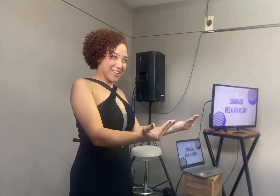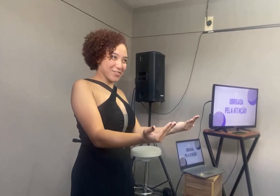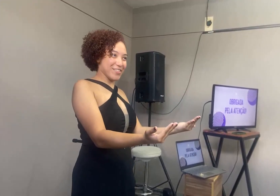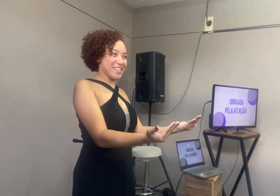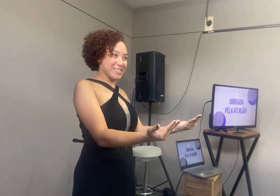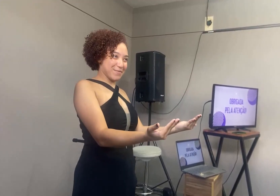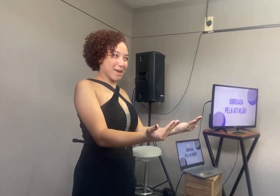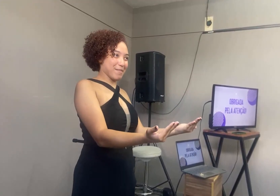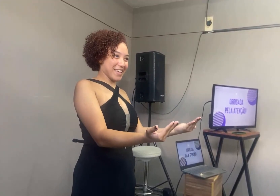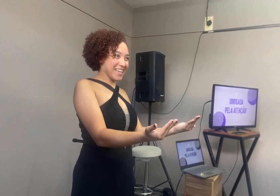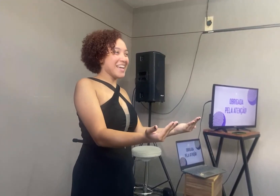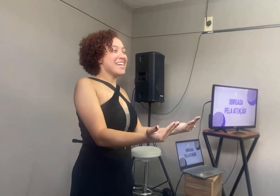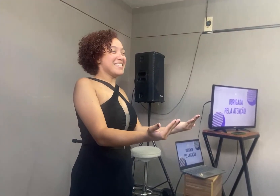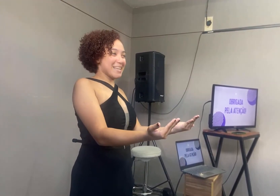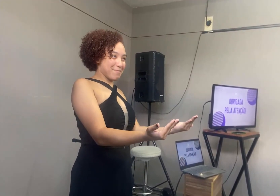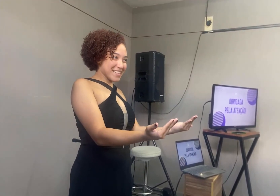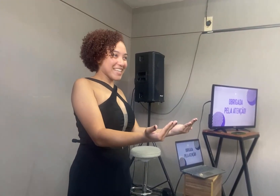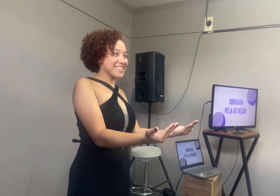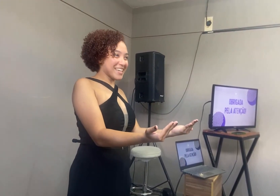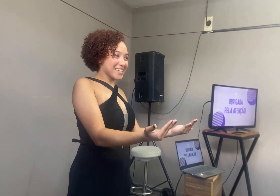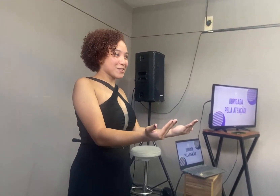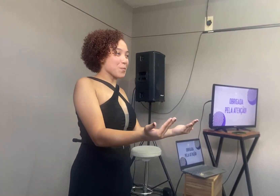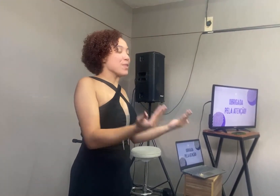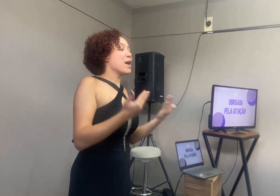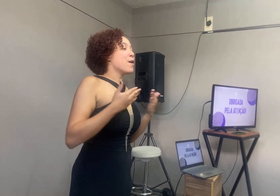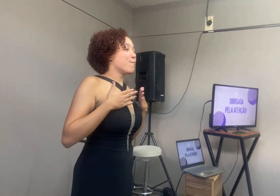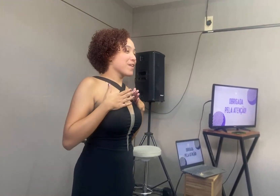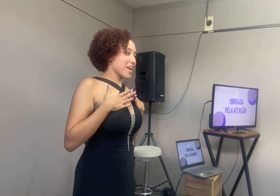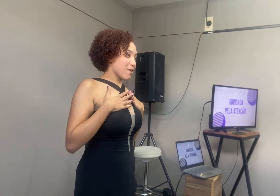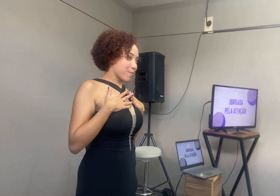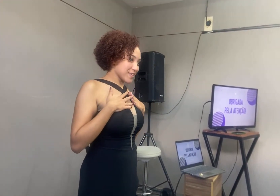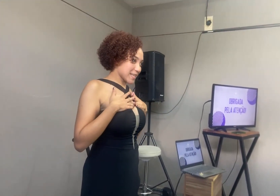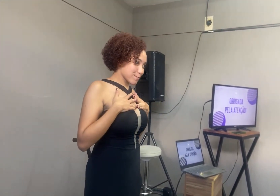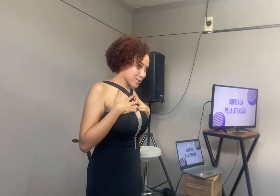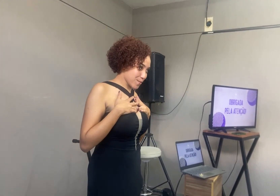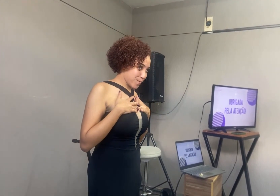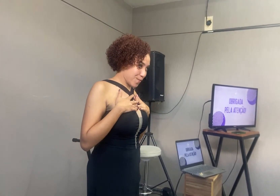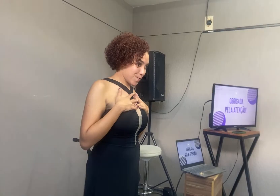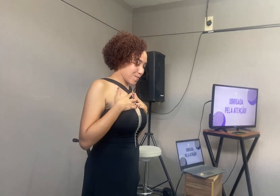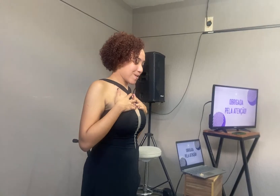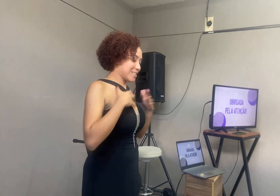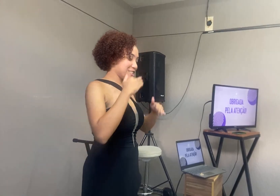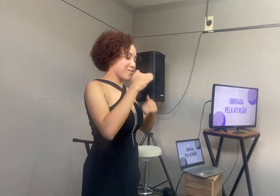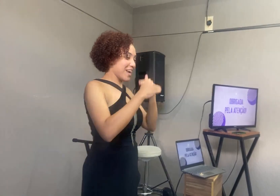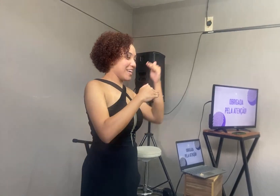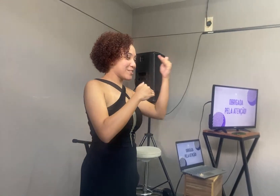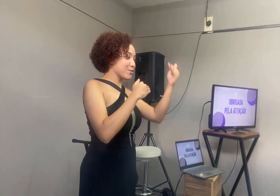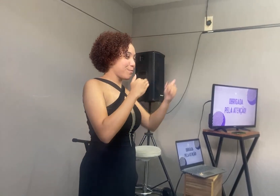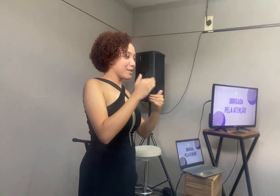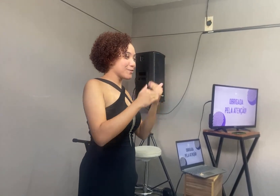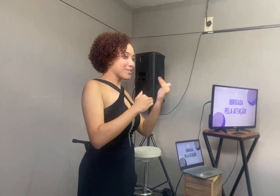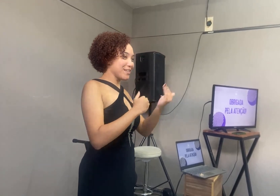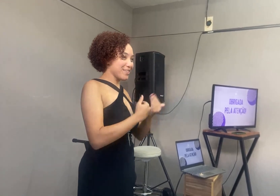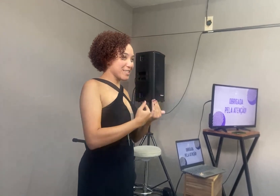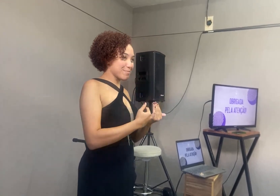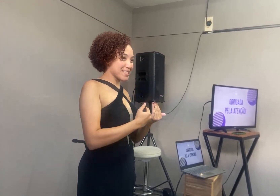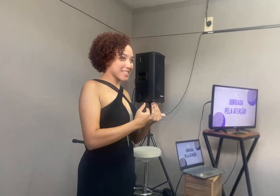um vídeo para mim se apresentando. Porque, igual, por exemplo, a gente vai subindo os níveis de